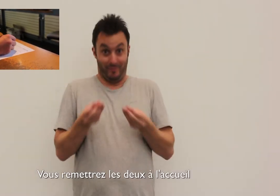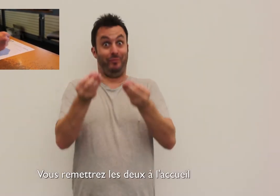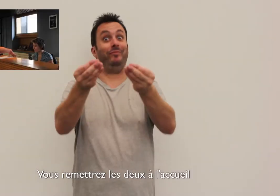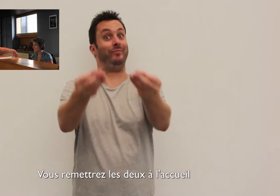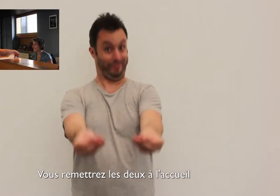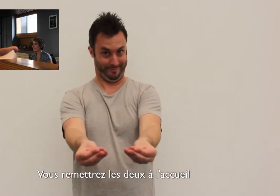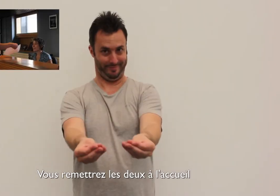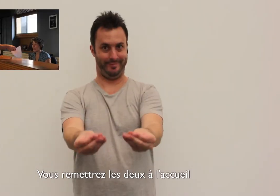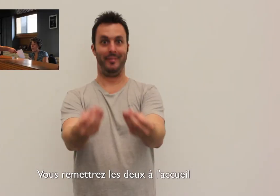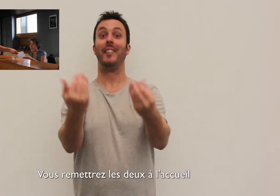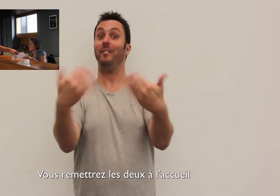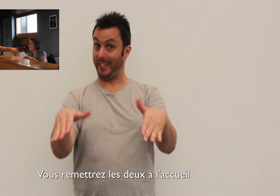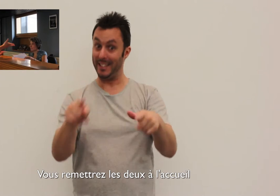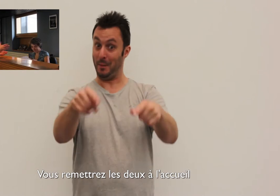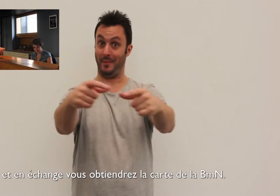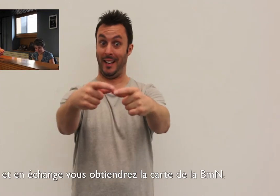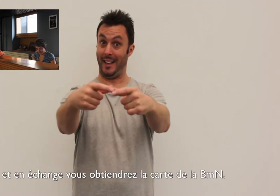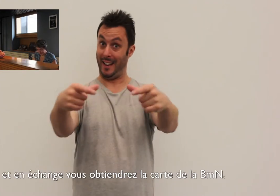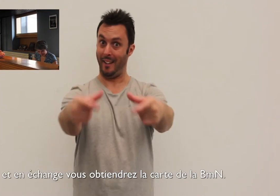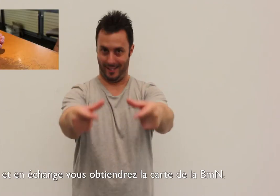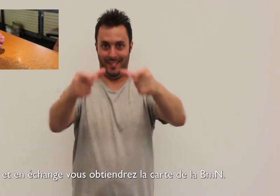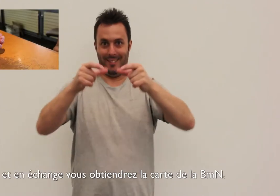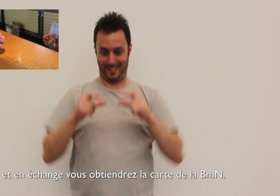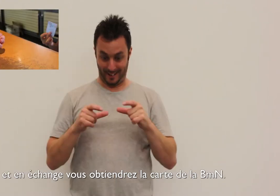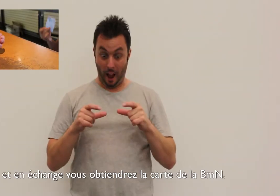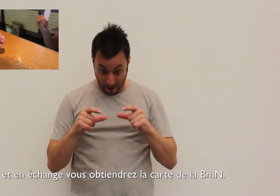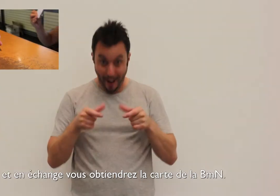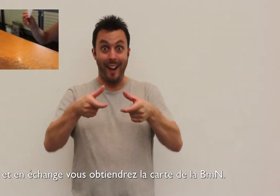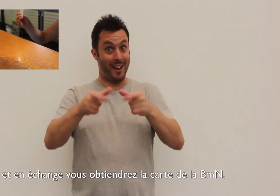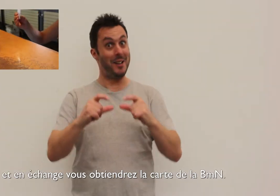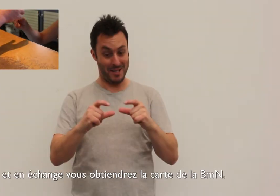remettrez les deux à l'accueil. Et en échange, vous obtiendrez la carte de la BMN.